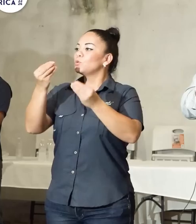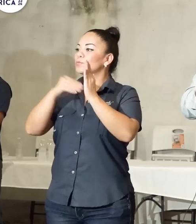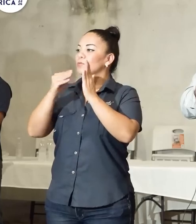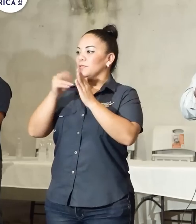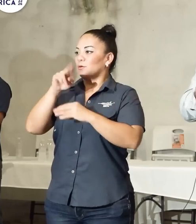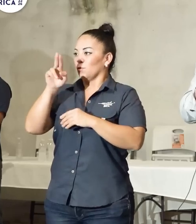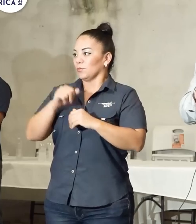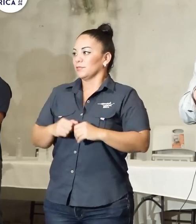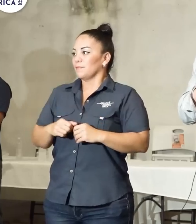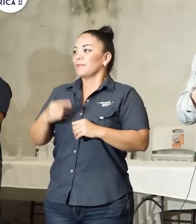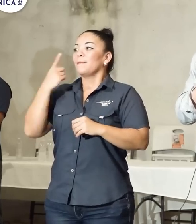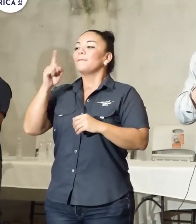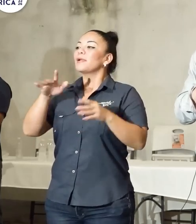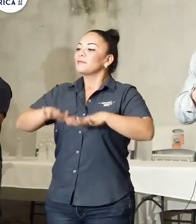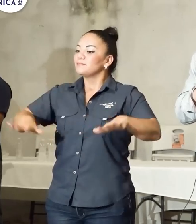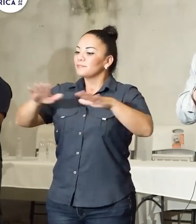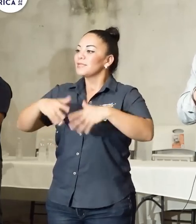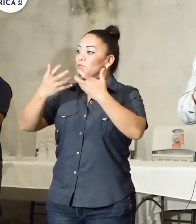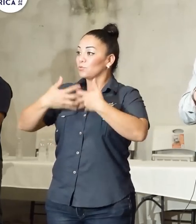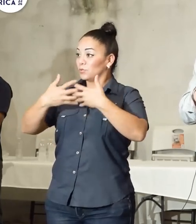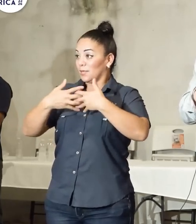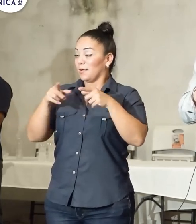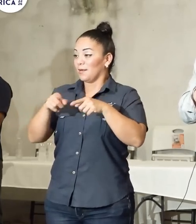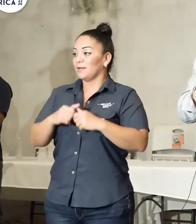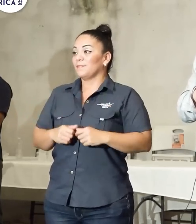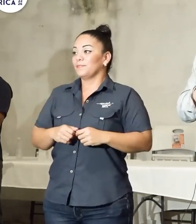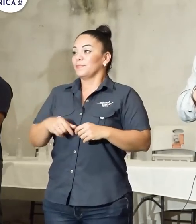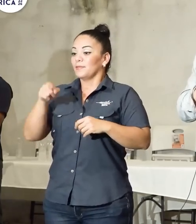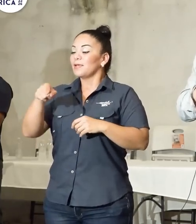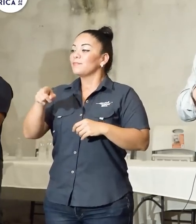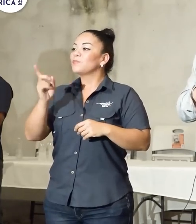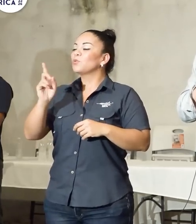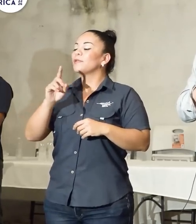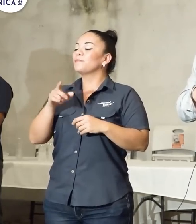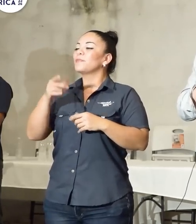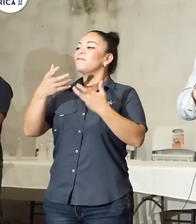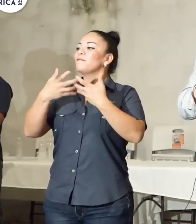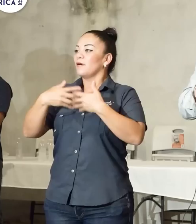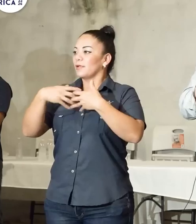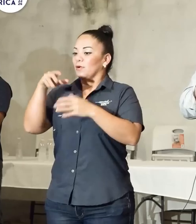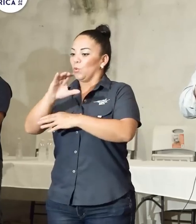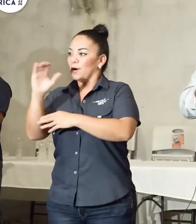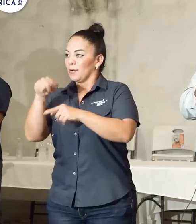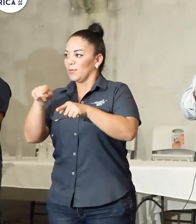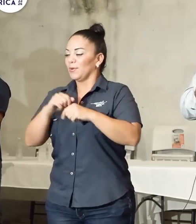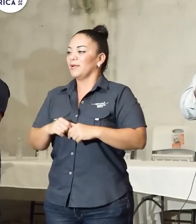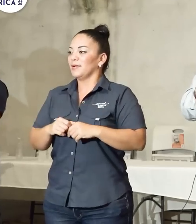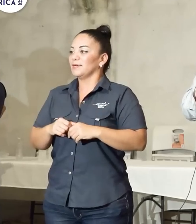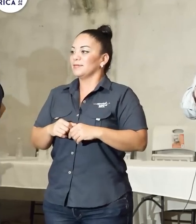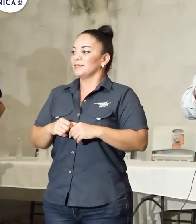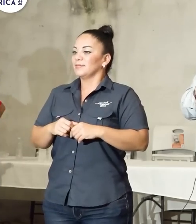de colones para que la zona industrial donde está la embotelladora de la fábrica Coca-Cola no